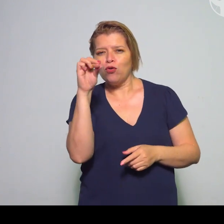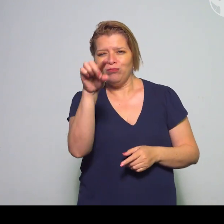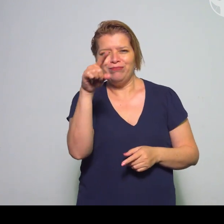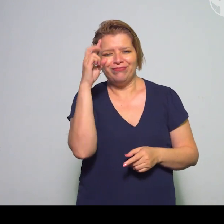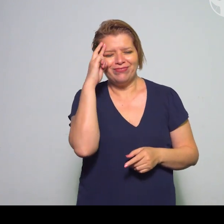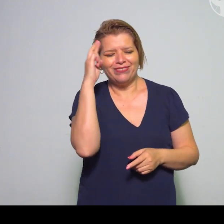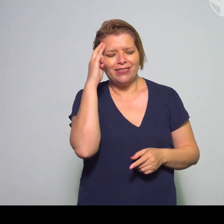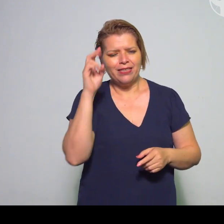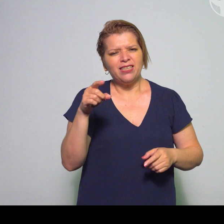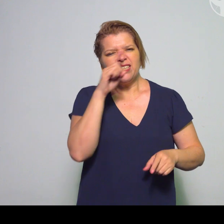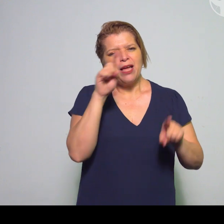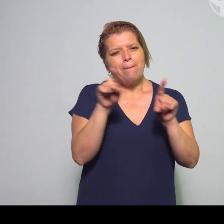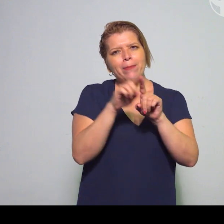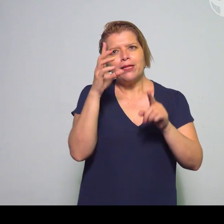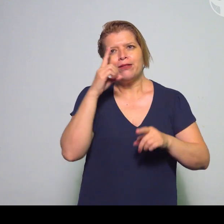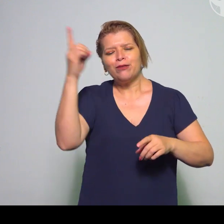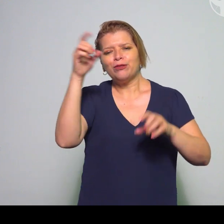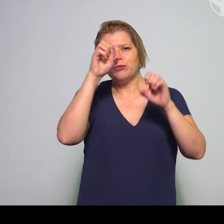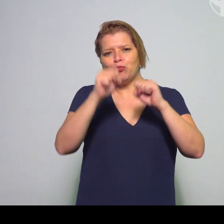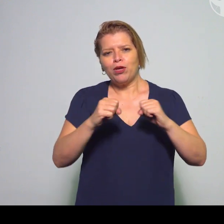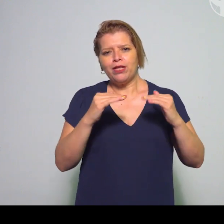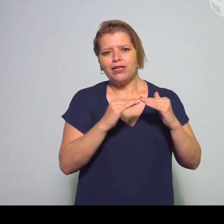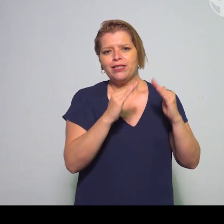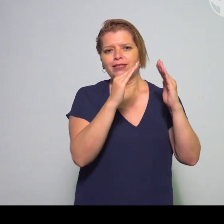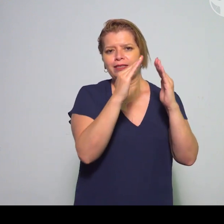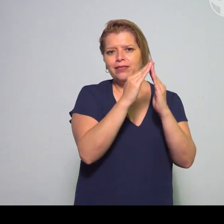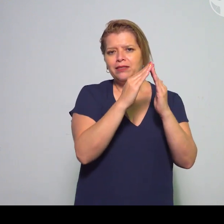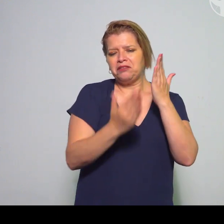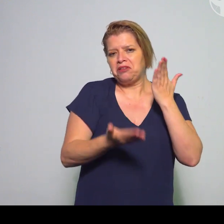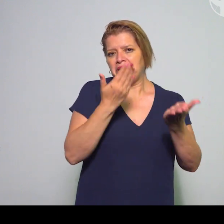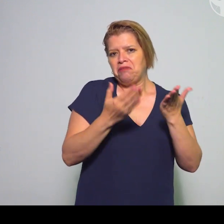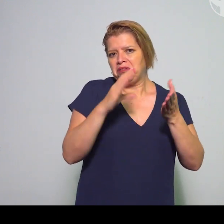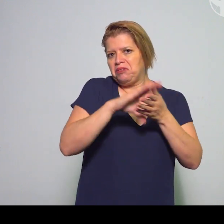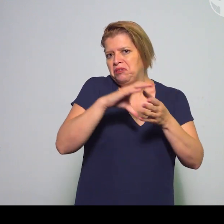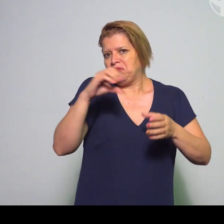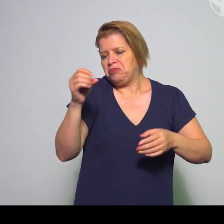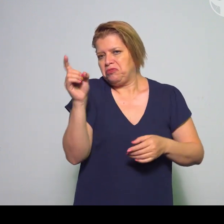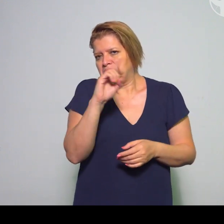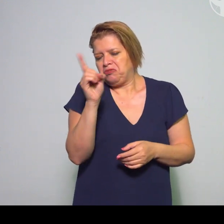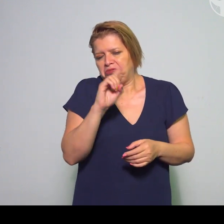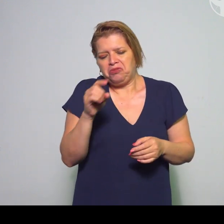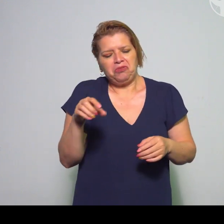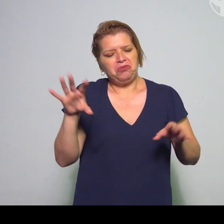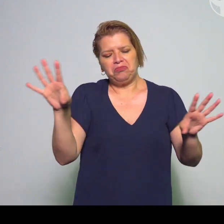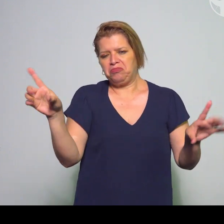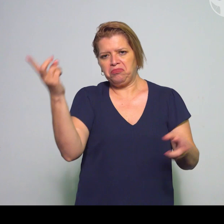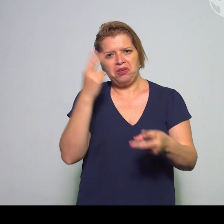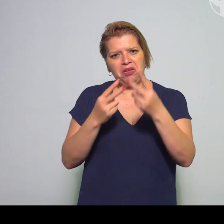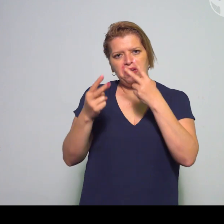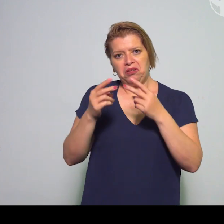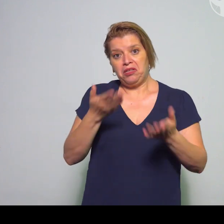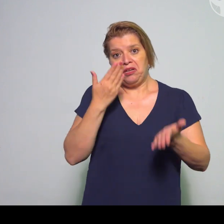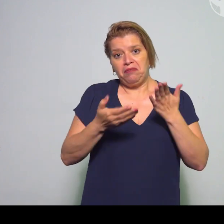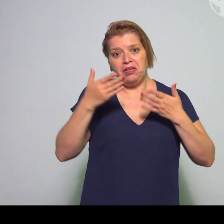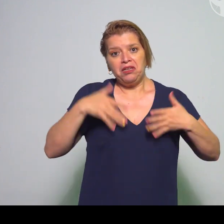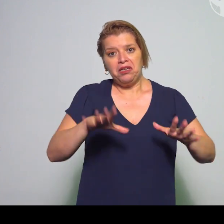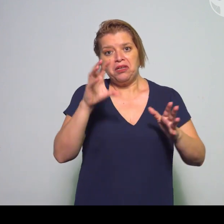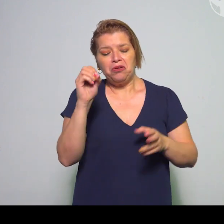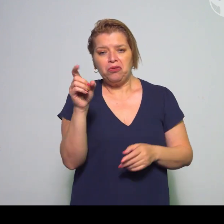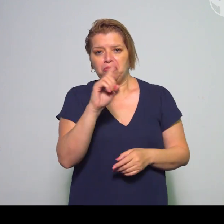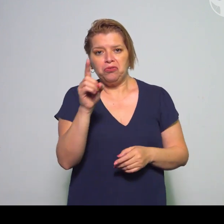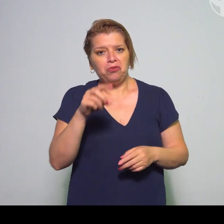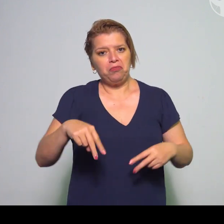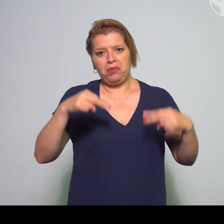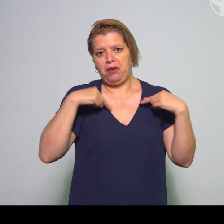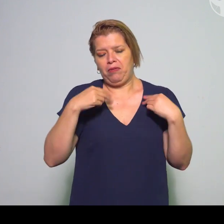Dios nos va a restaurar hoy. Tal vez ese esposo nunca regrese, tal vez ese hijo no sobreviva a